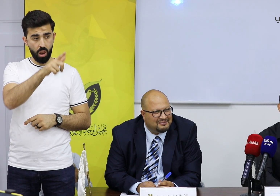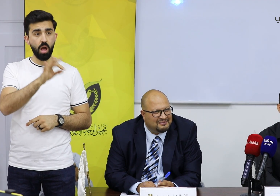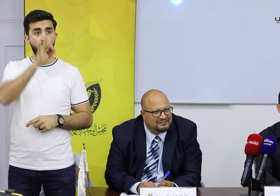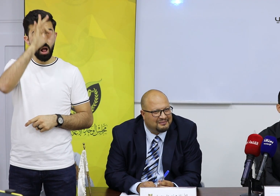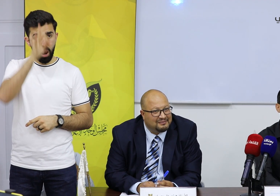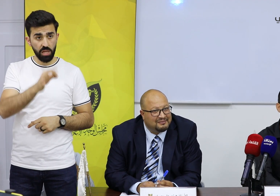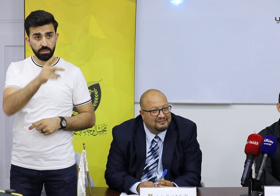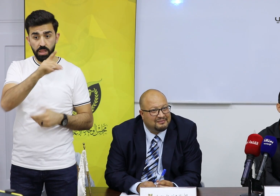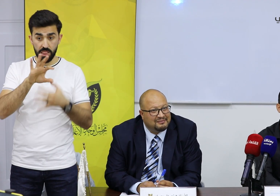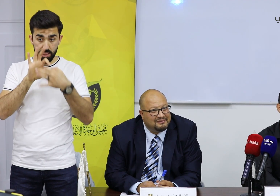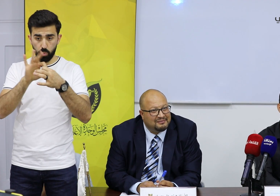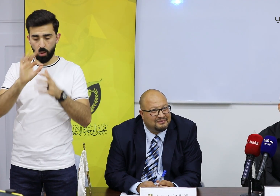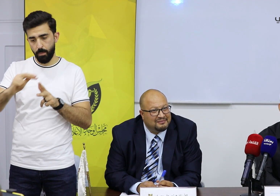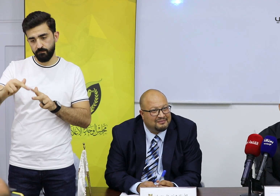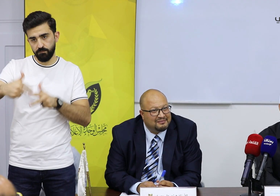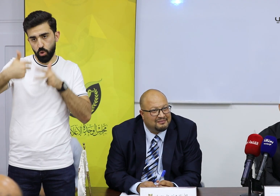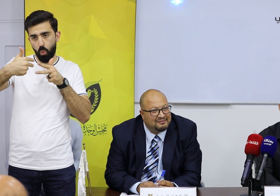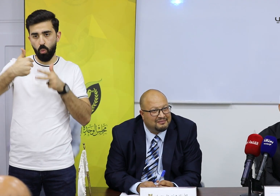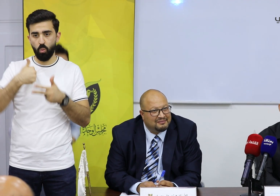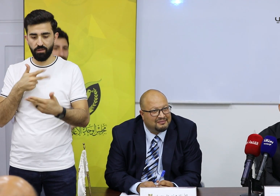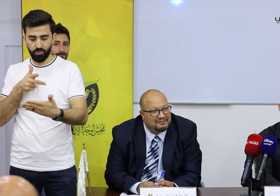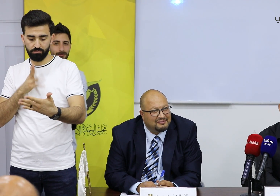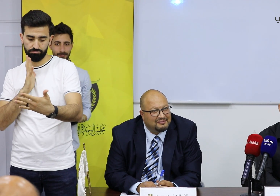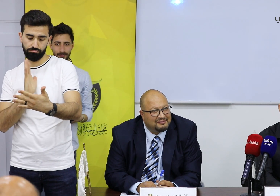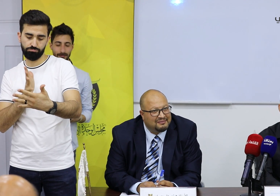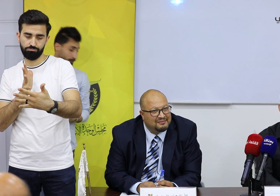لازم اذا بدك تحكي مع اي شخص تفتح فيديو كول.